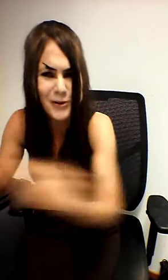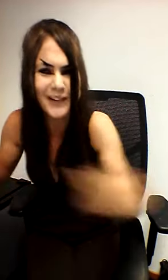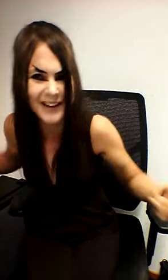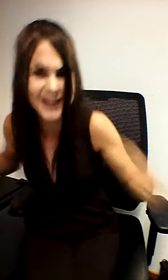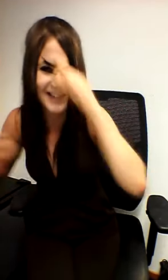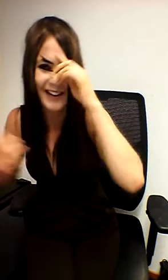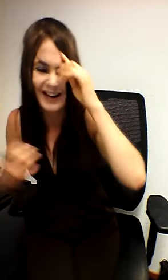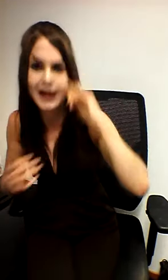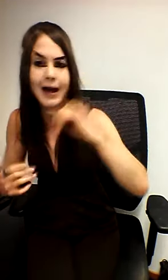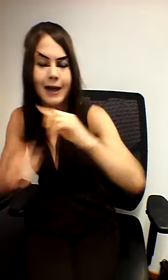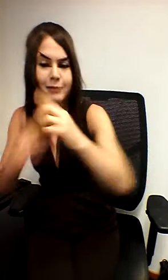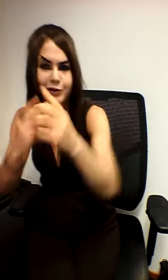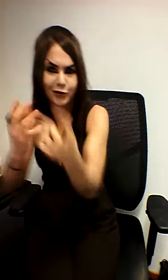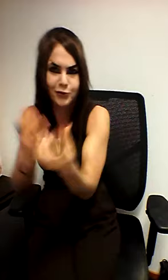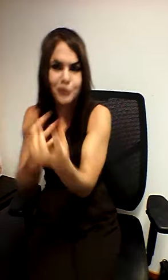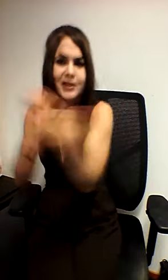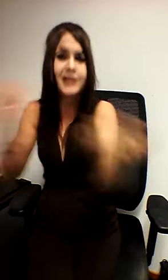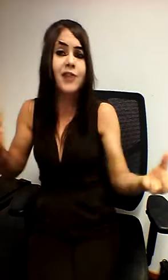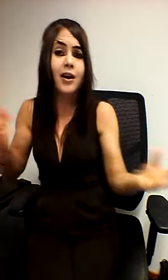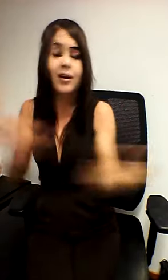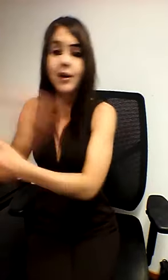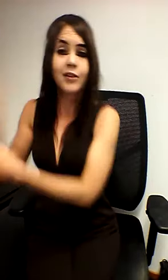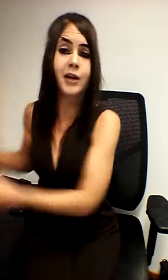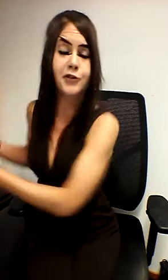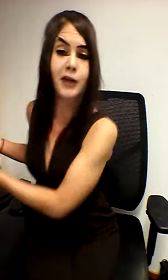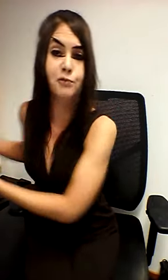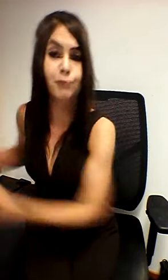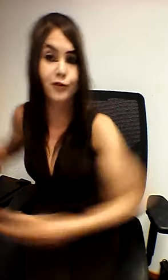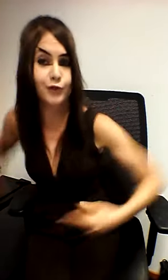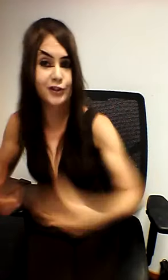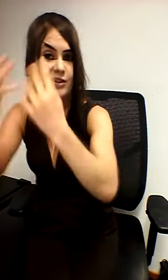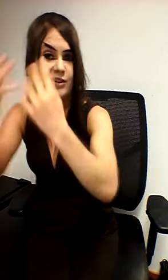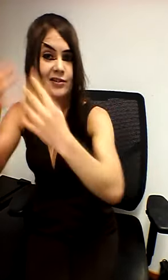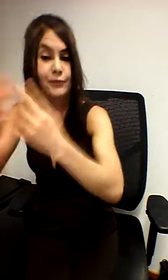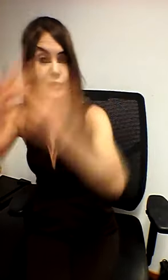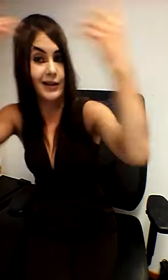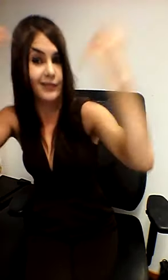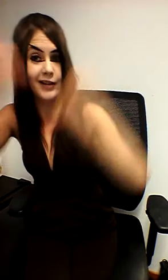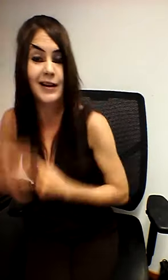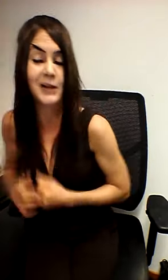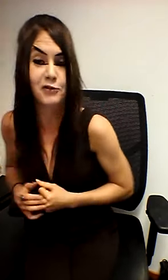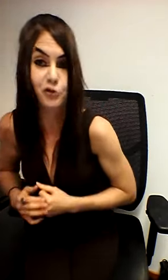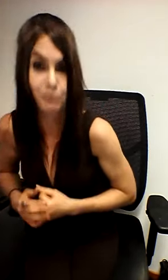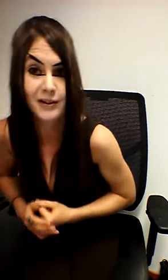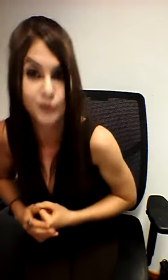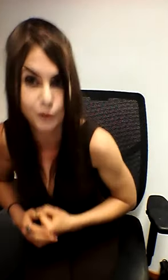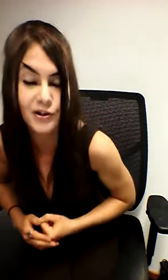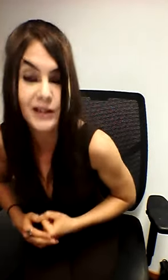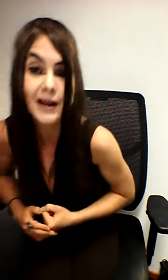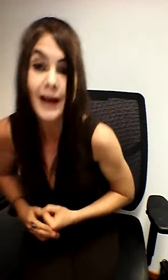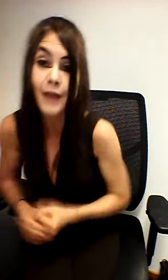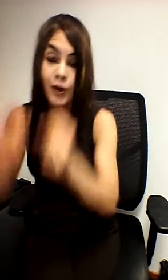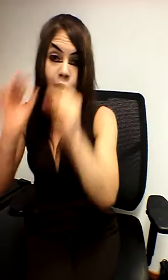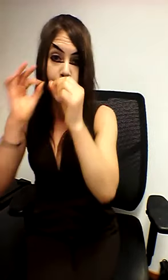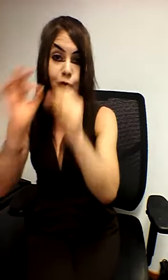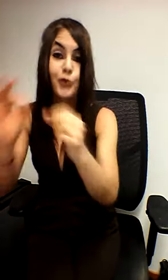uren geestelijke en lichamelijke rust in je dag. Want ja, als je gaat sporten, word je actiever en ja, heerst er dus minder rust in je lijf.